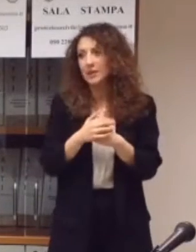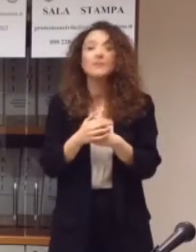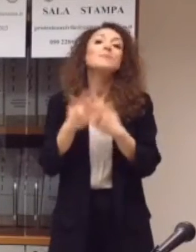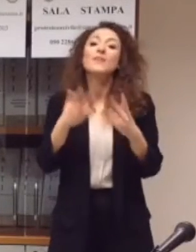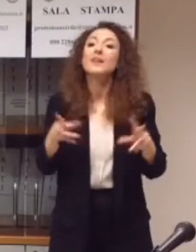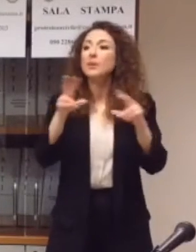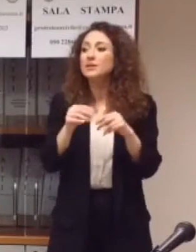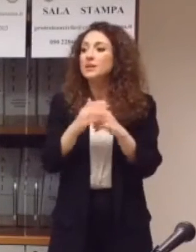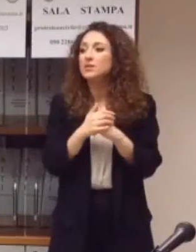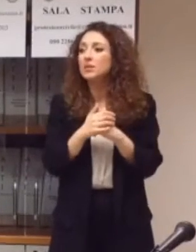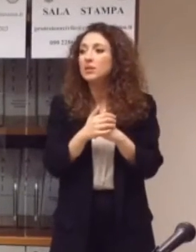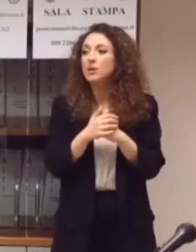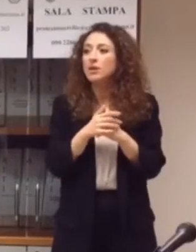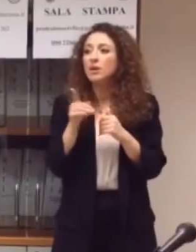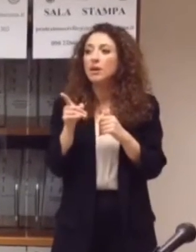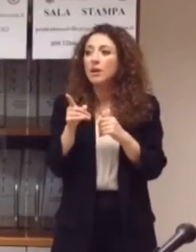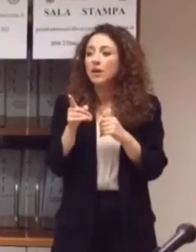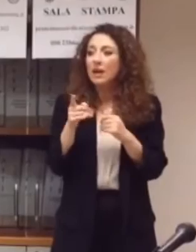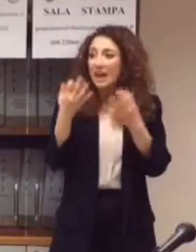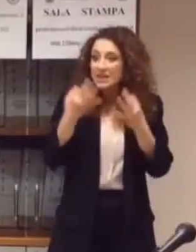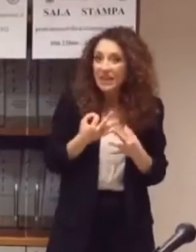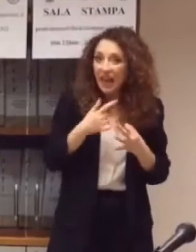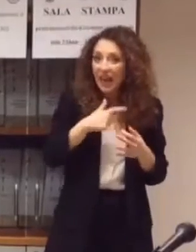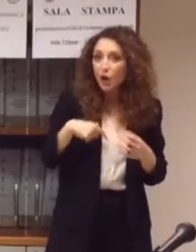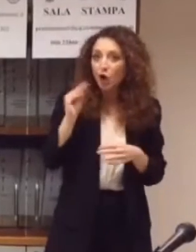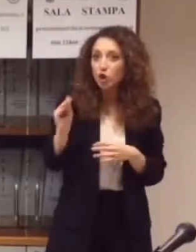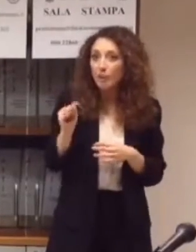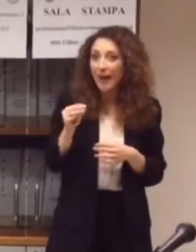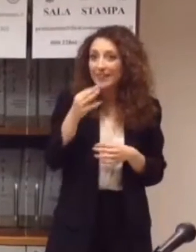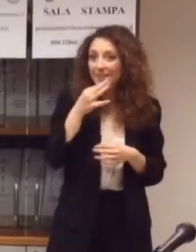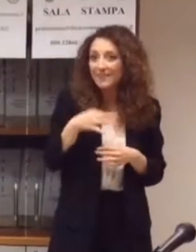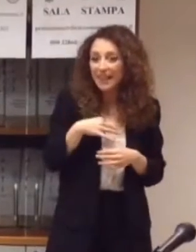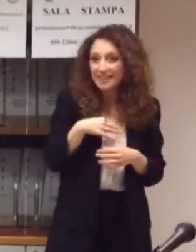sei seria su questa domanda che ti hanno fatto per i fidanzati, perché è diventato